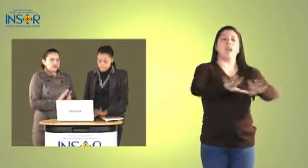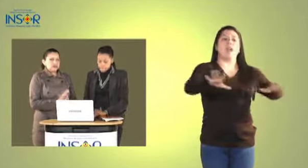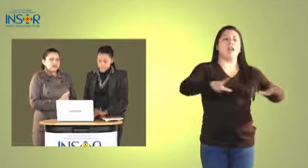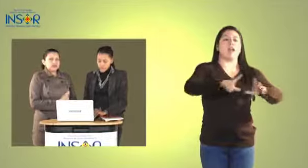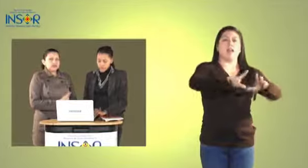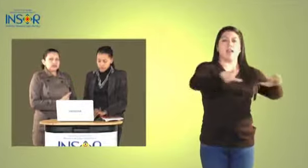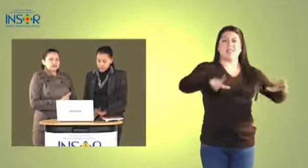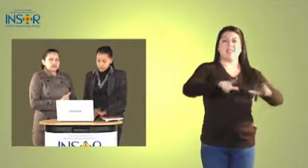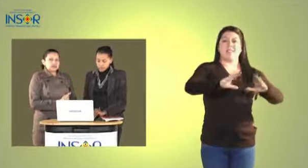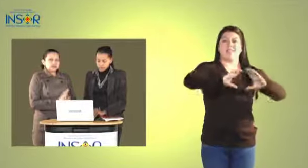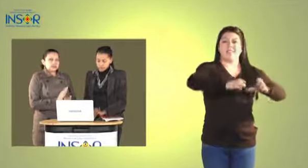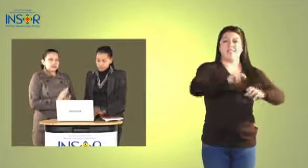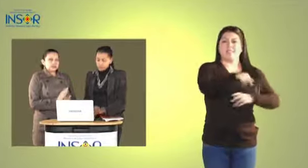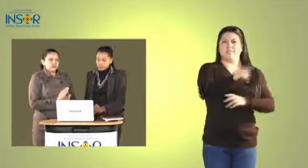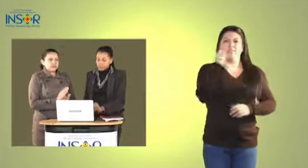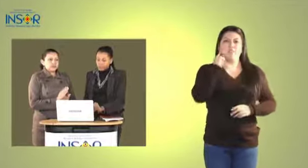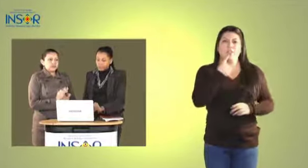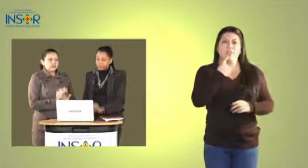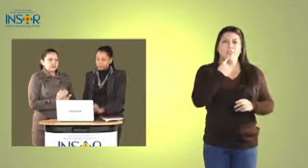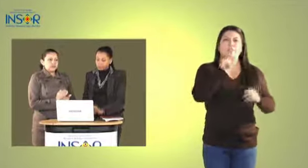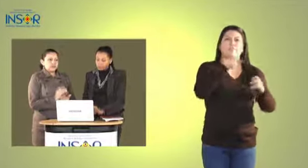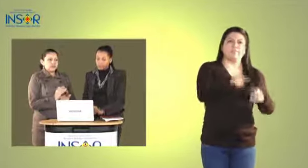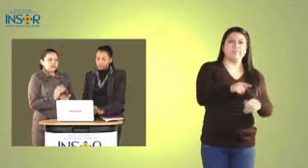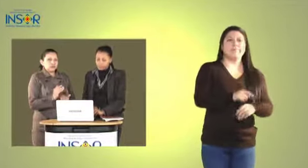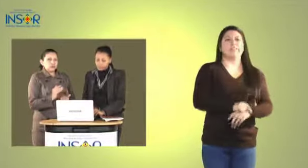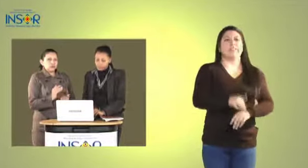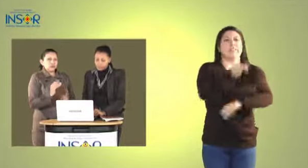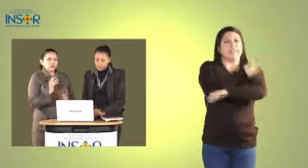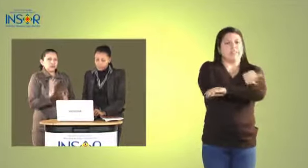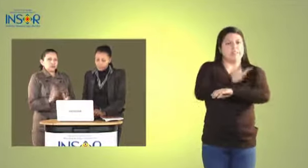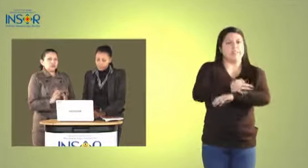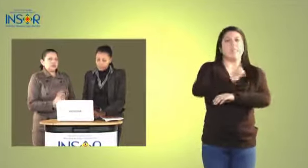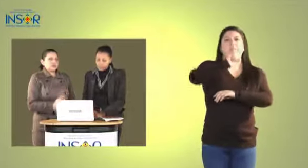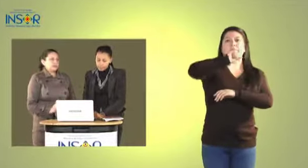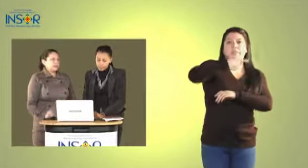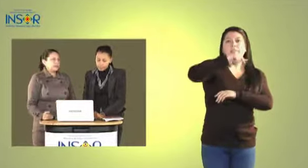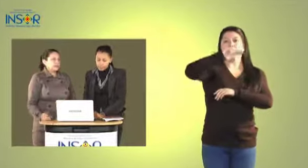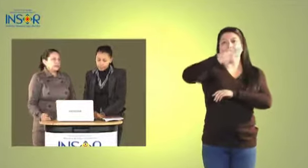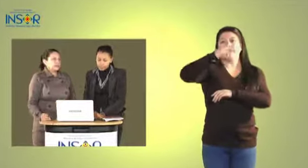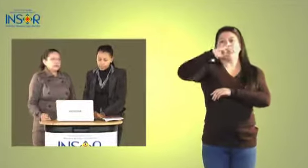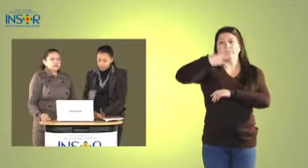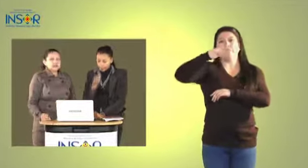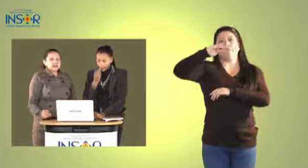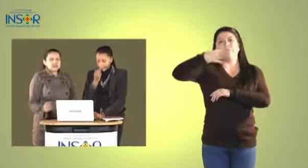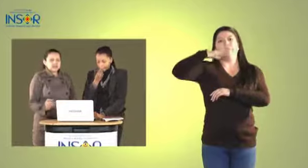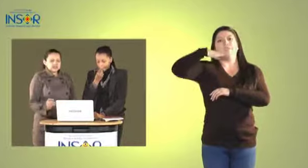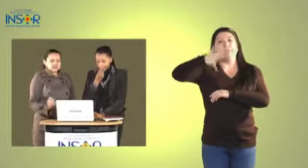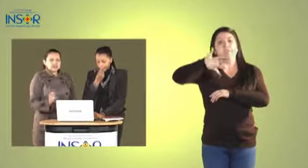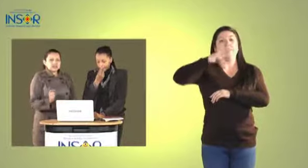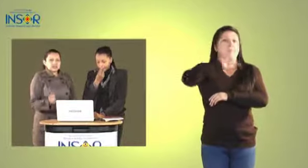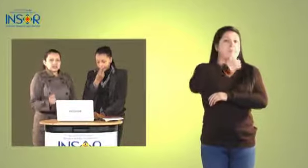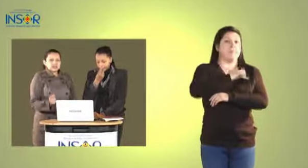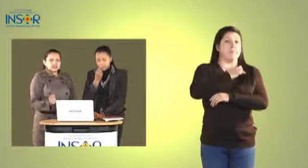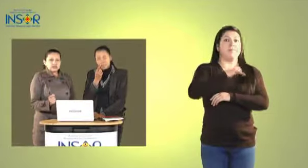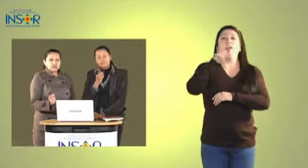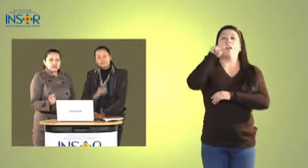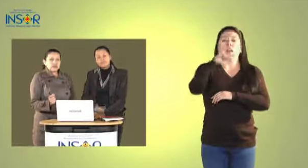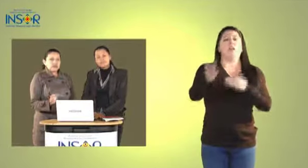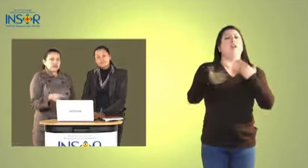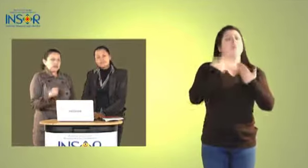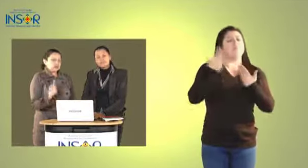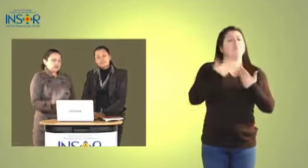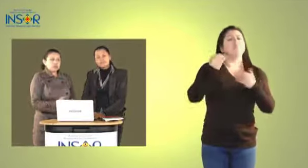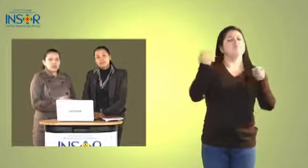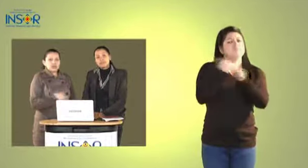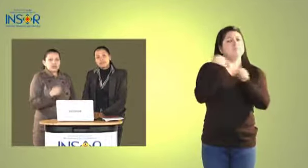donde hay estudiantes de transición, primero, segundo, tercero, cuarto y quinto de primaria. Entonces allí se facilita más el trabajo porque